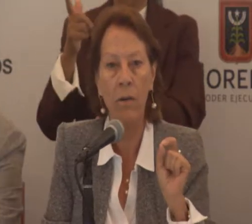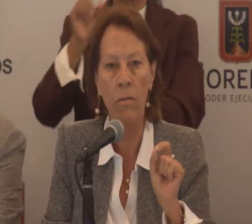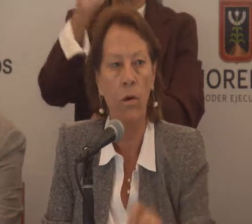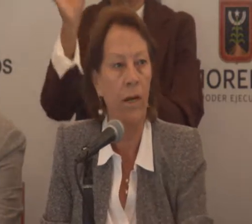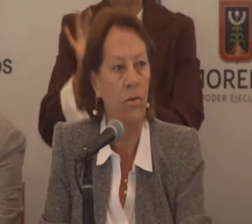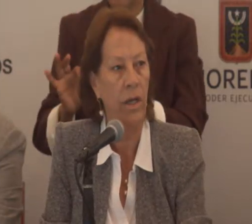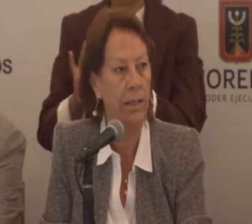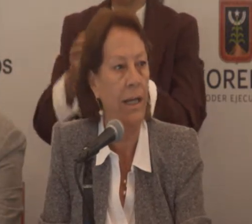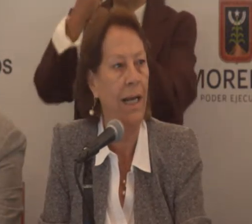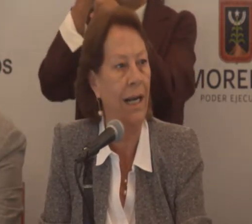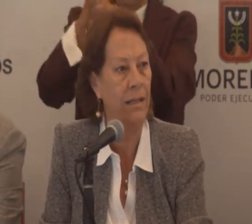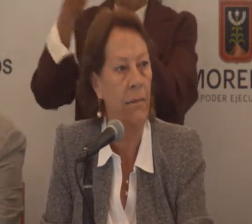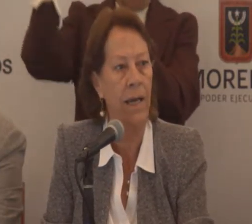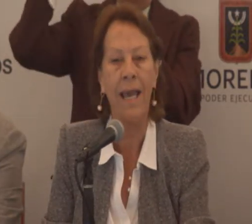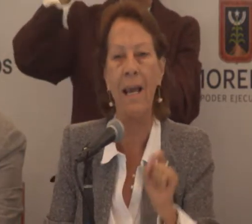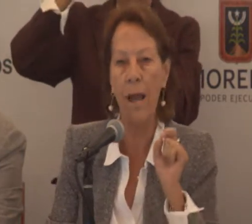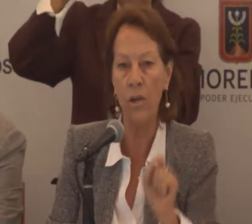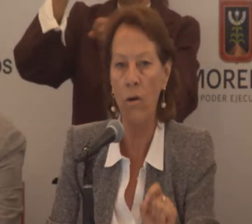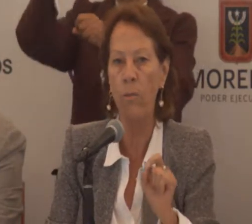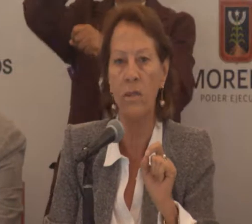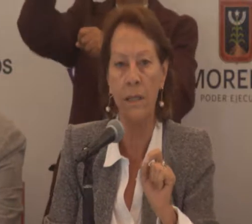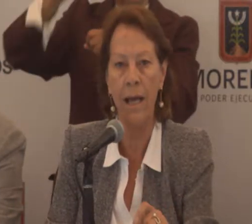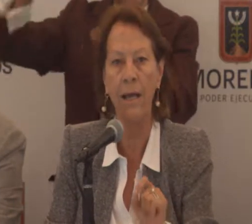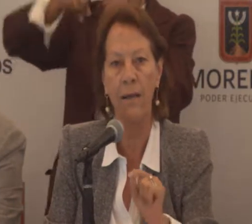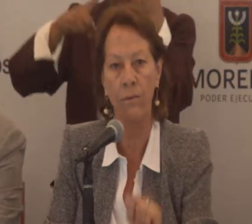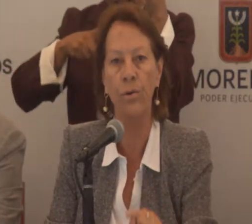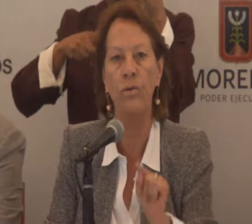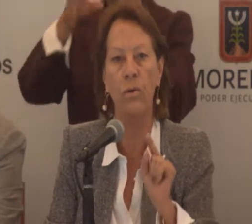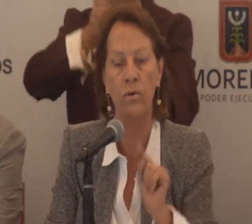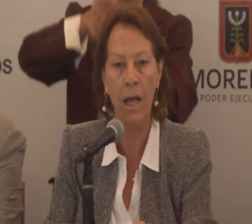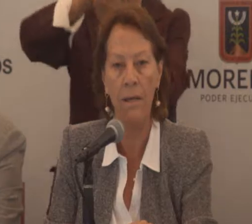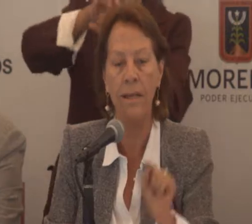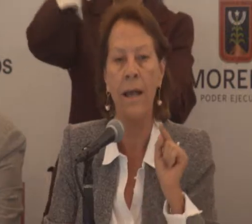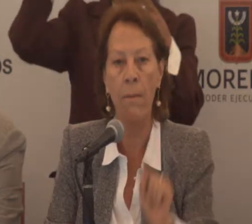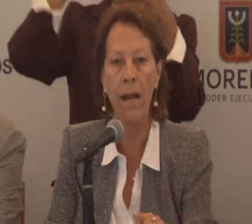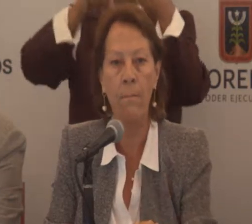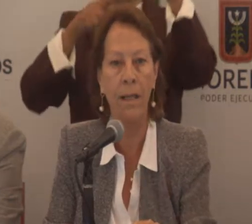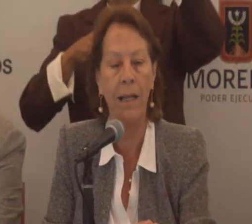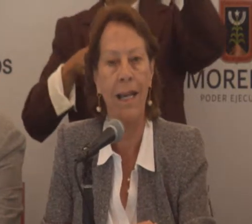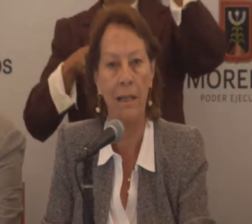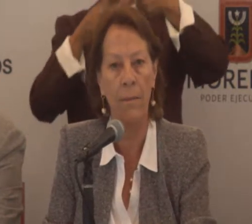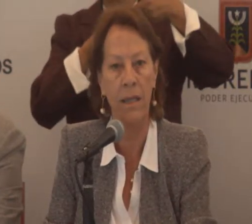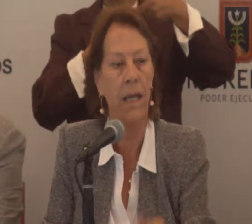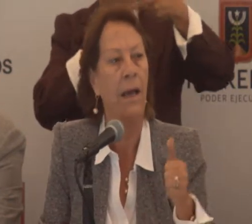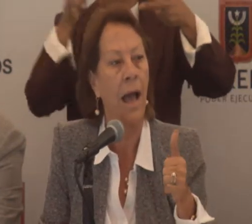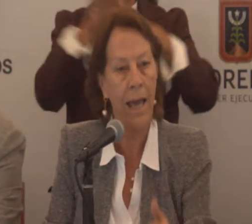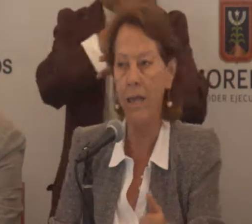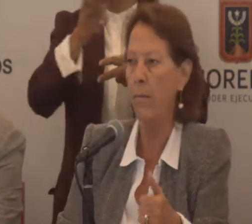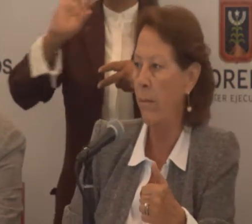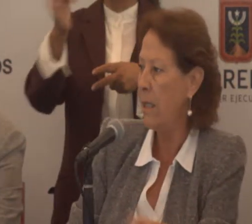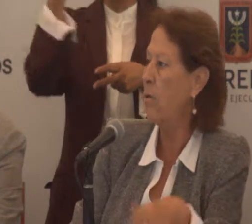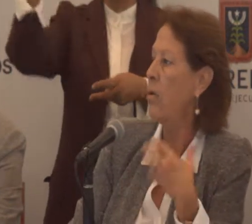de Hidalgo, Morelos es el que recibe el mayor porcentaje de fondos concursables que van a impactar directamente